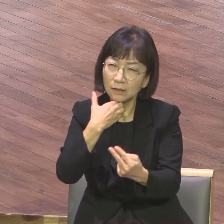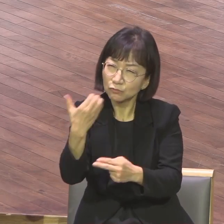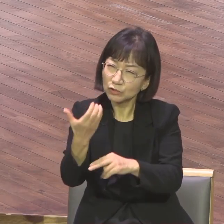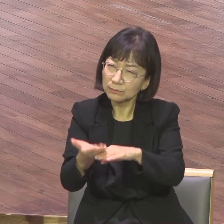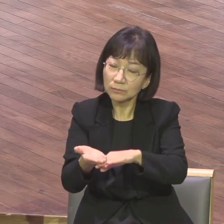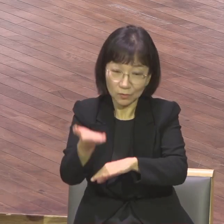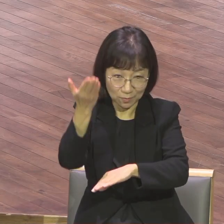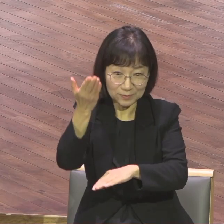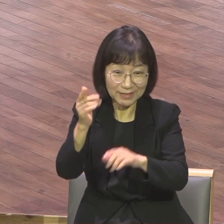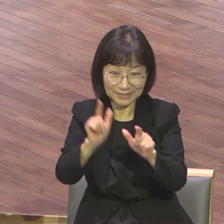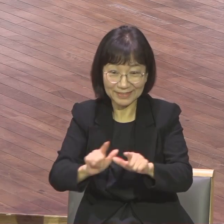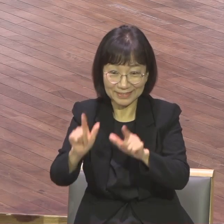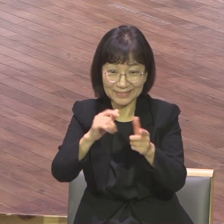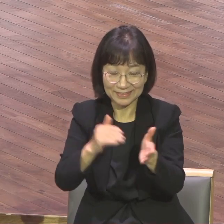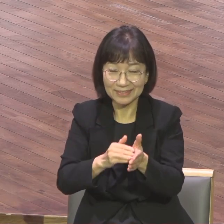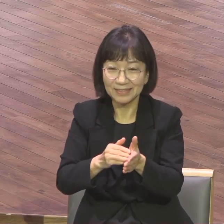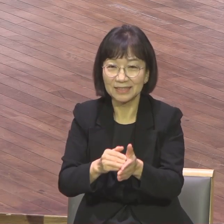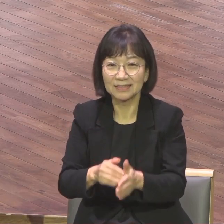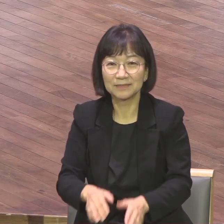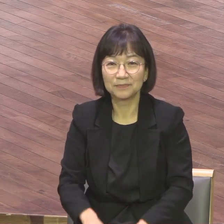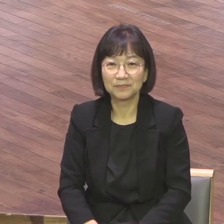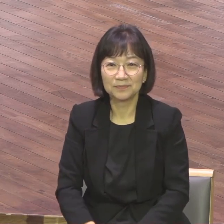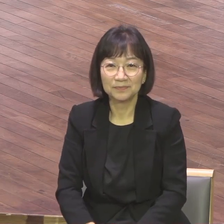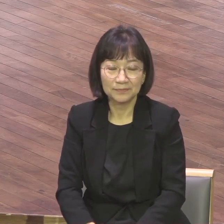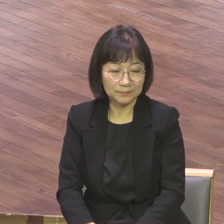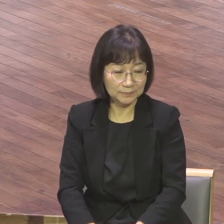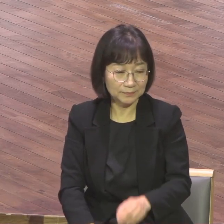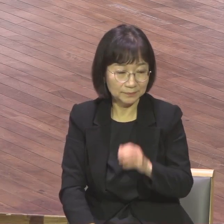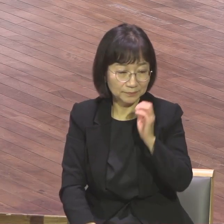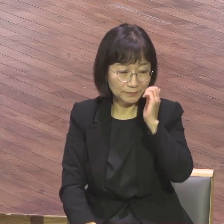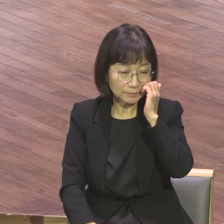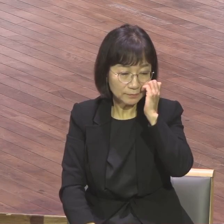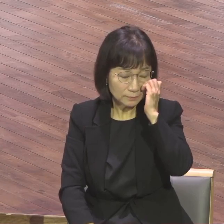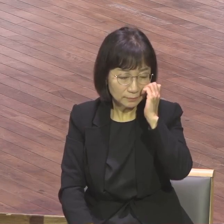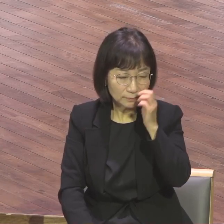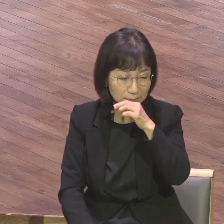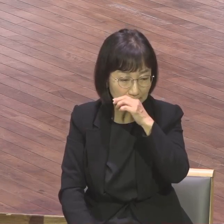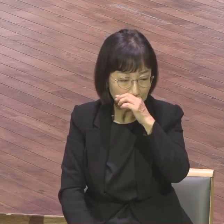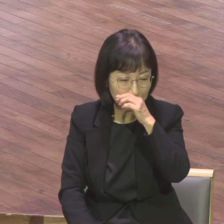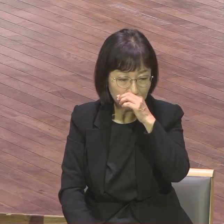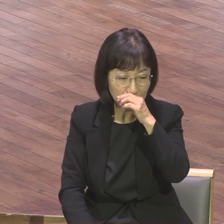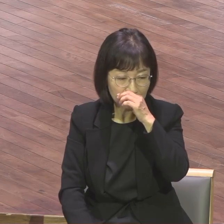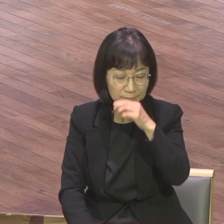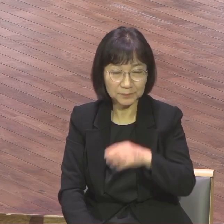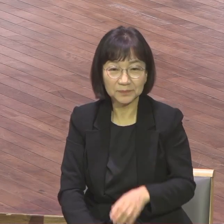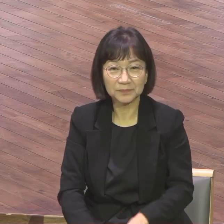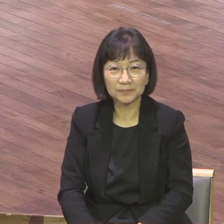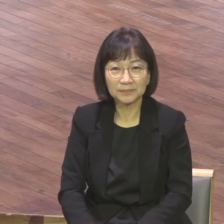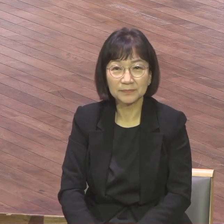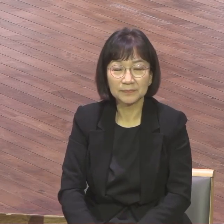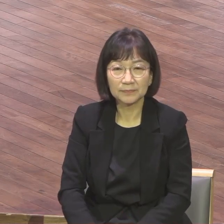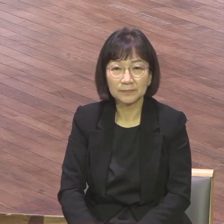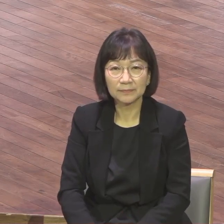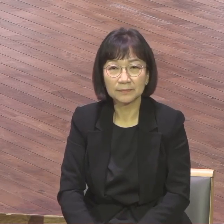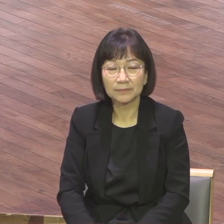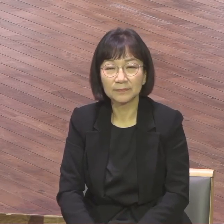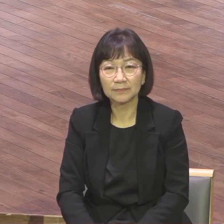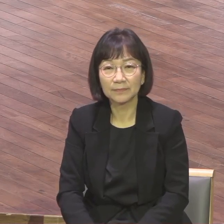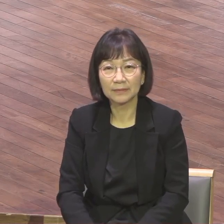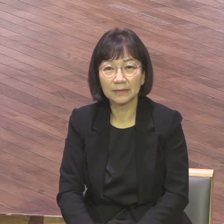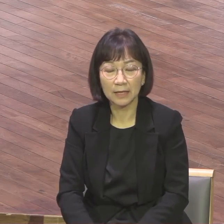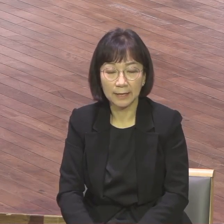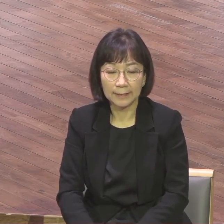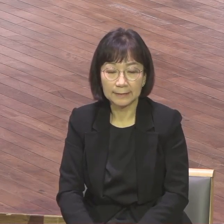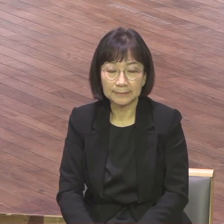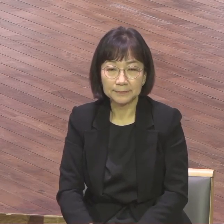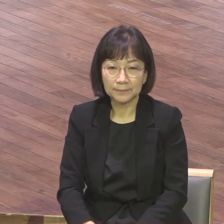그래서 베드로도 요한에게 물어봐야 돼. 예수님께서 물어봐라. 거쳐가야 돼. 거쳐가야 돼.